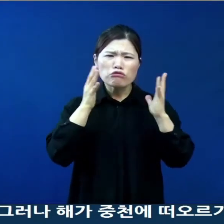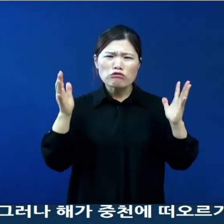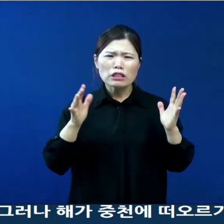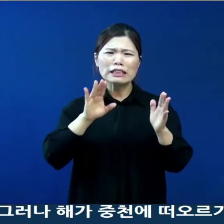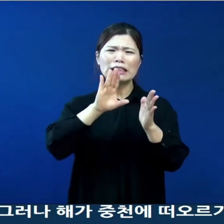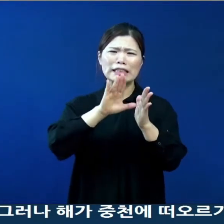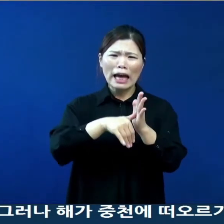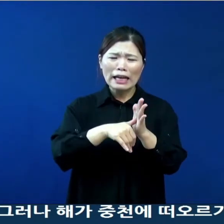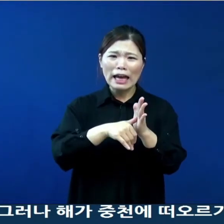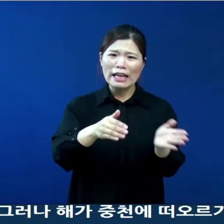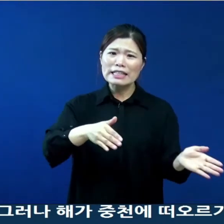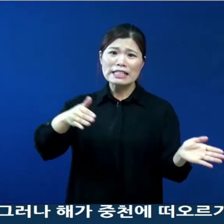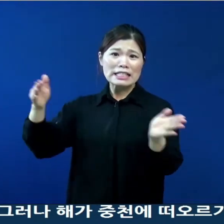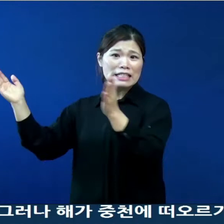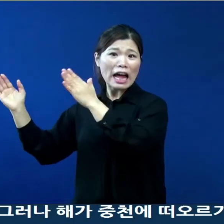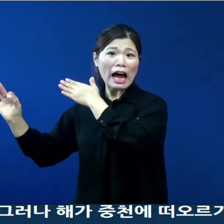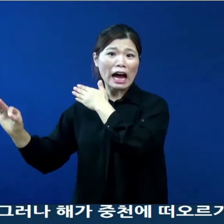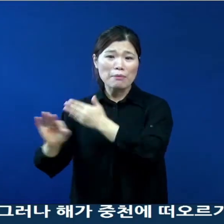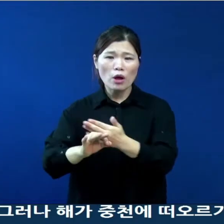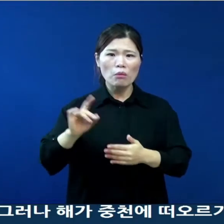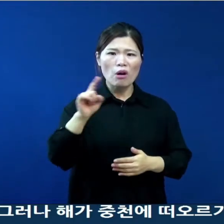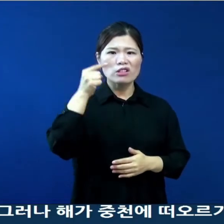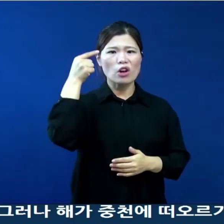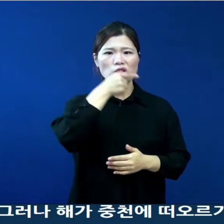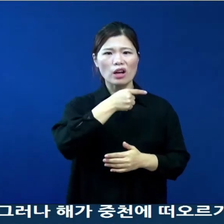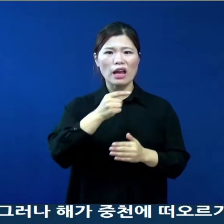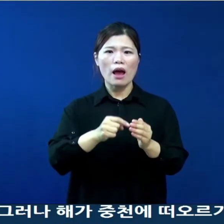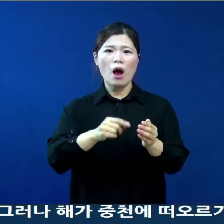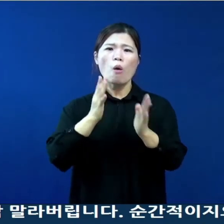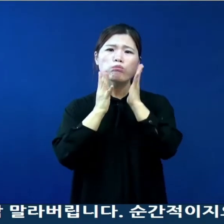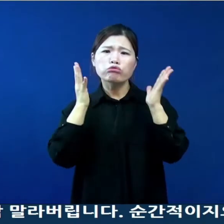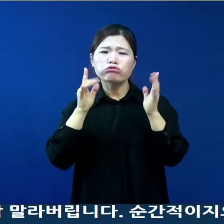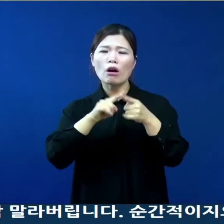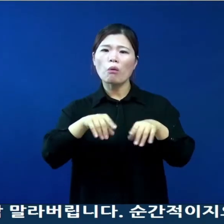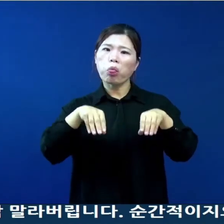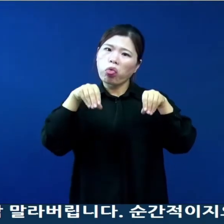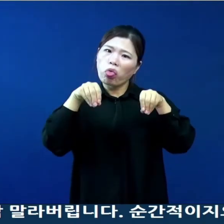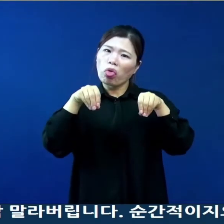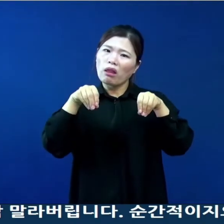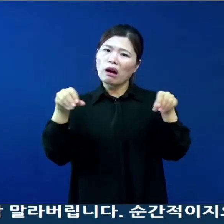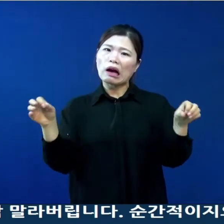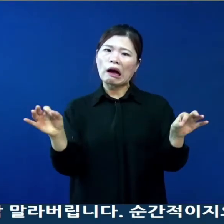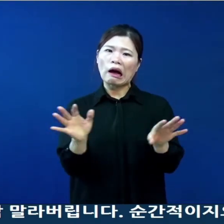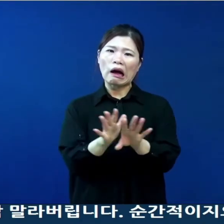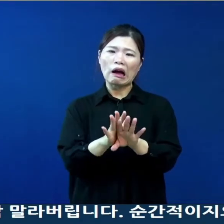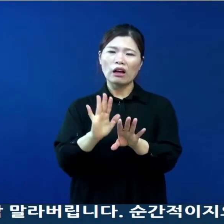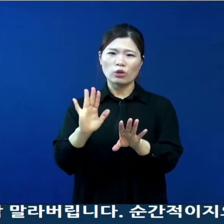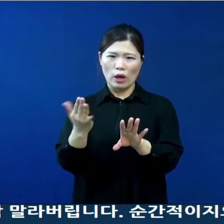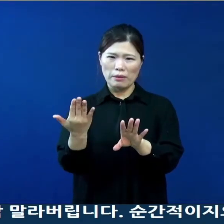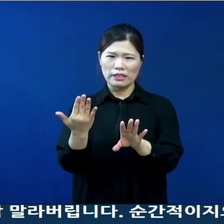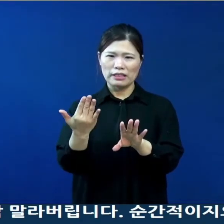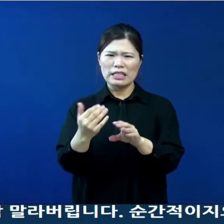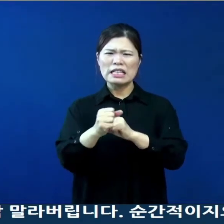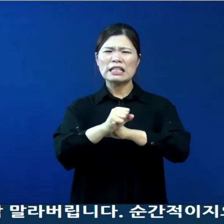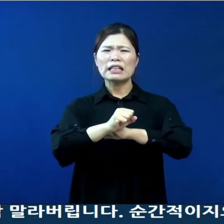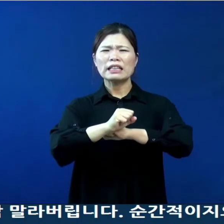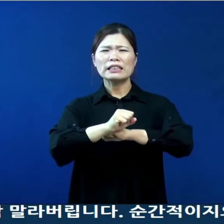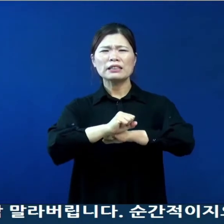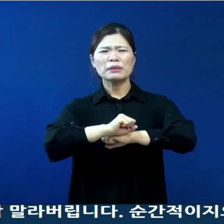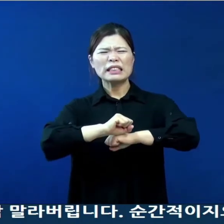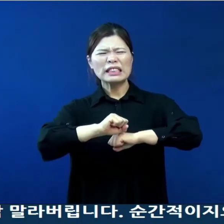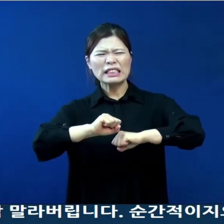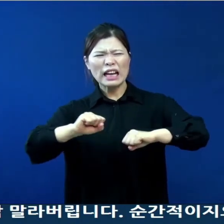그 시간이 지나면 철저하게 메말라 버리는 것이, 사라져 버리는 것이 덜풀, 바로 아침 이슬